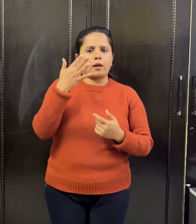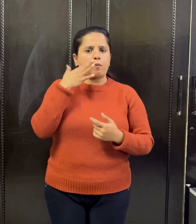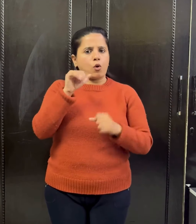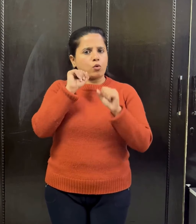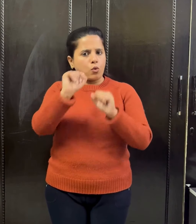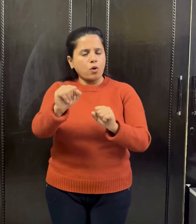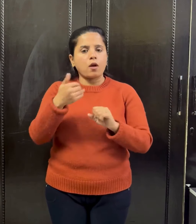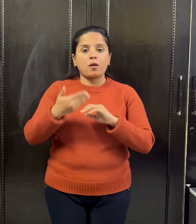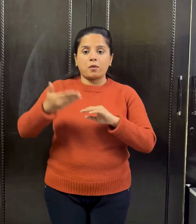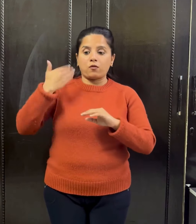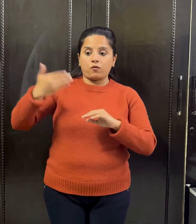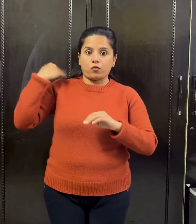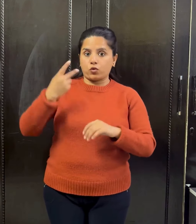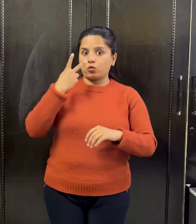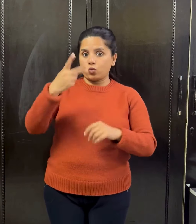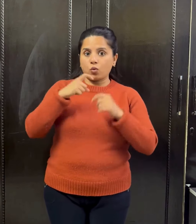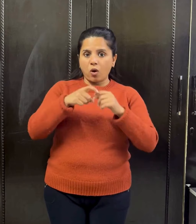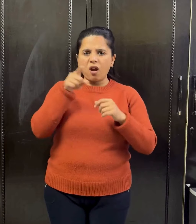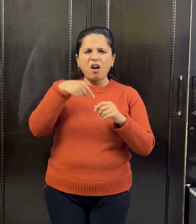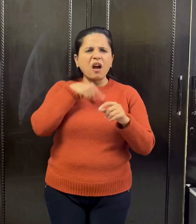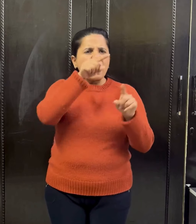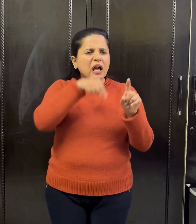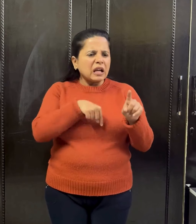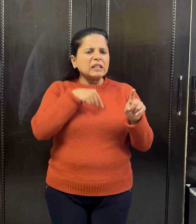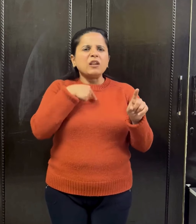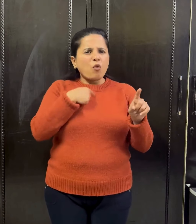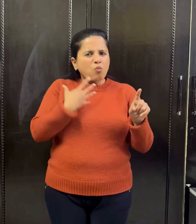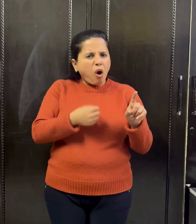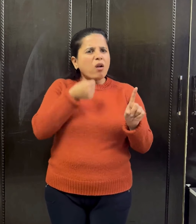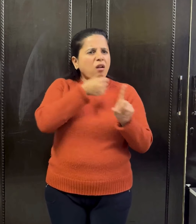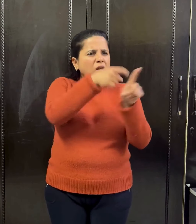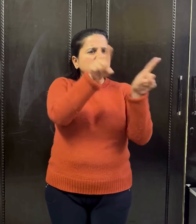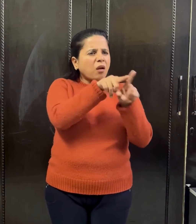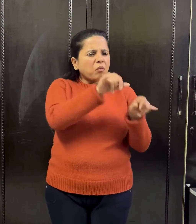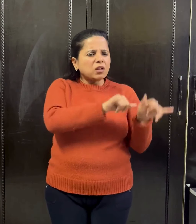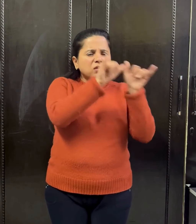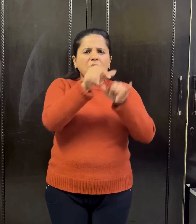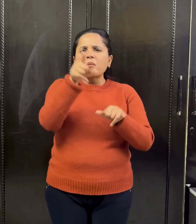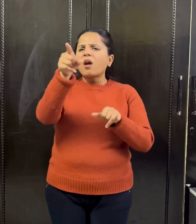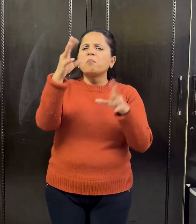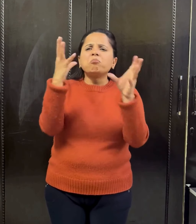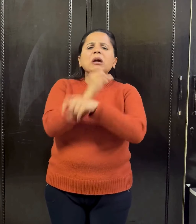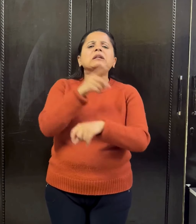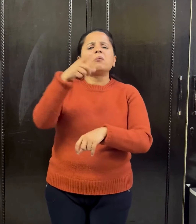पिछले 2 क्वेश्चंस में कवर नहीं हुआ है तो कृपया करके यहां मेंशन करें।